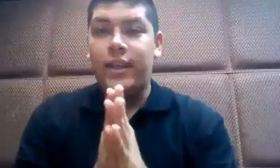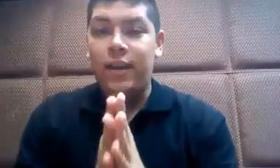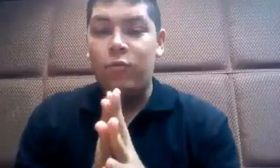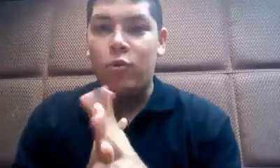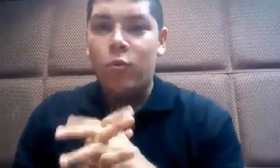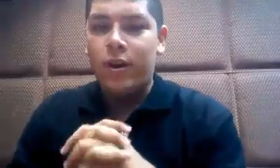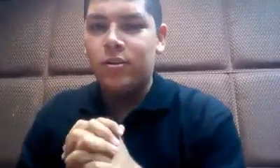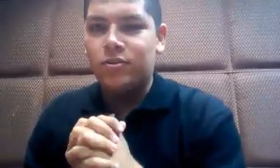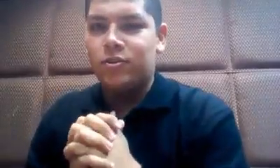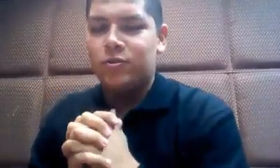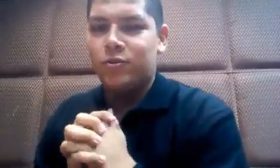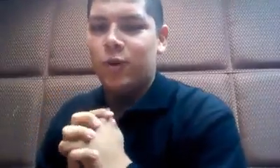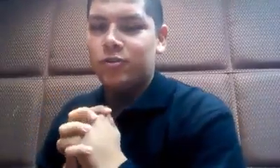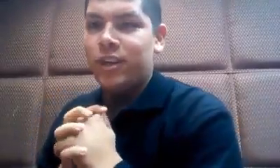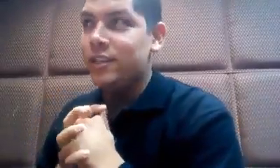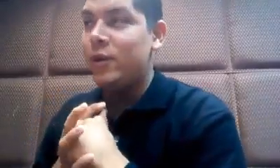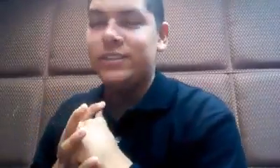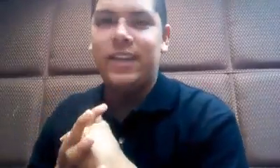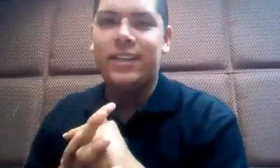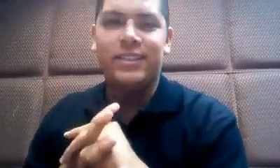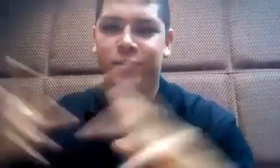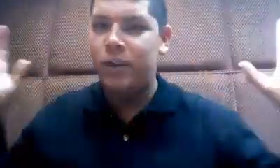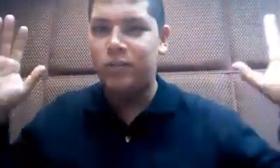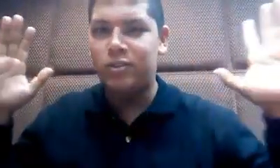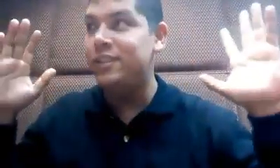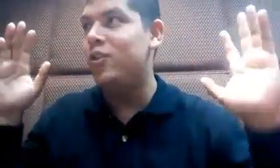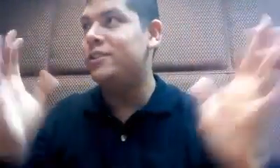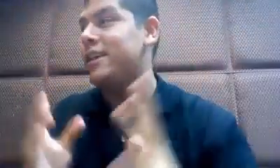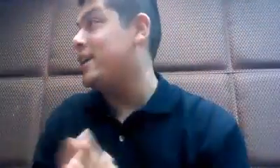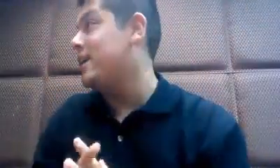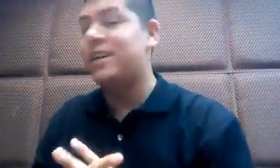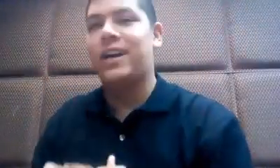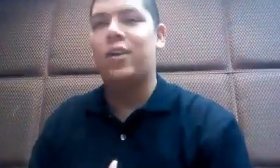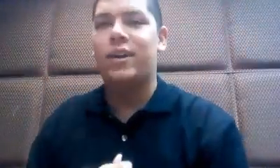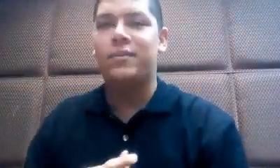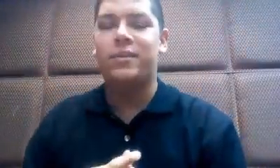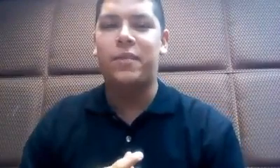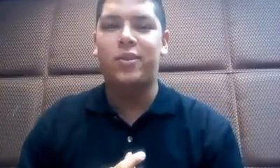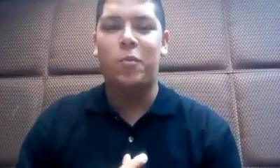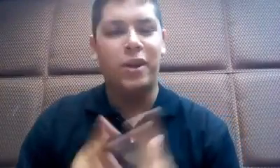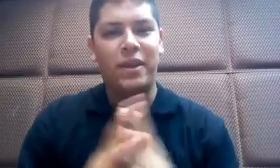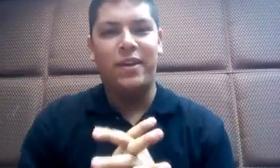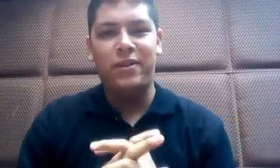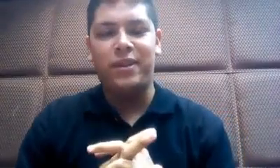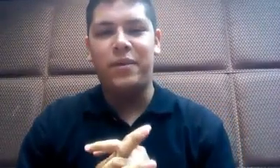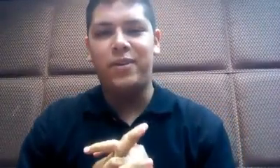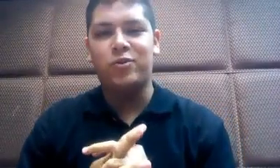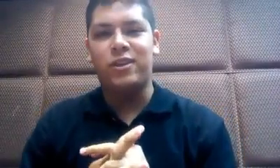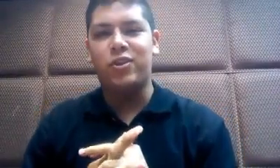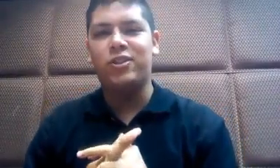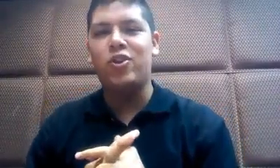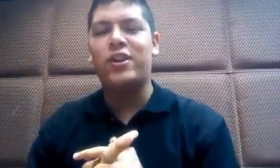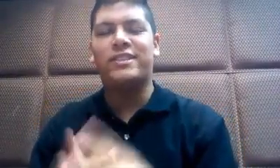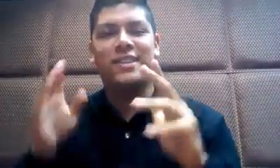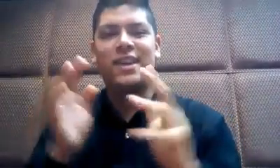¿Qué tal? Muy buenos días, buenas tardes, buenas noches, lo que sea, a la hora que me estén viendo. Mi nombre es Kevin Treviño. Señores y señores,